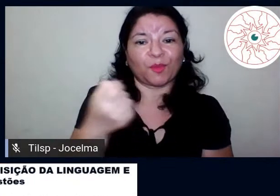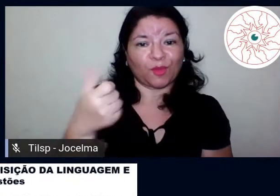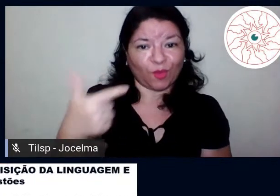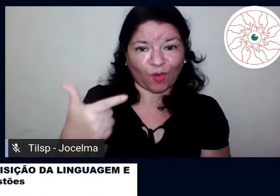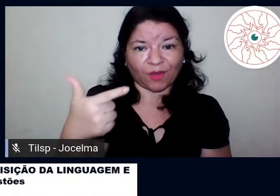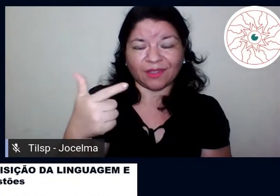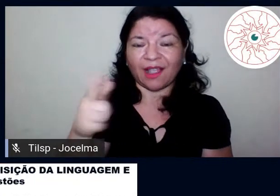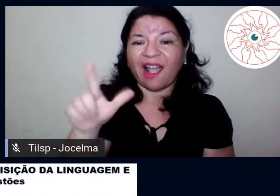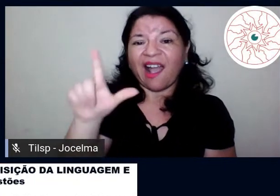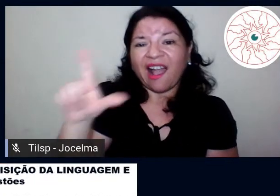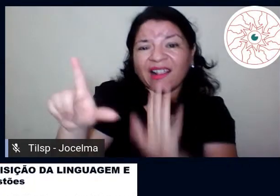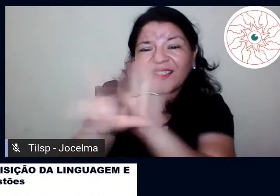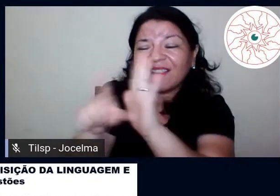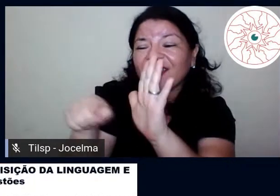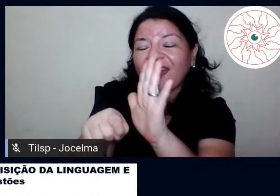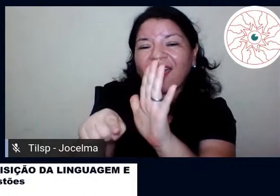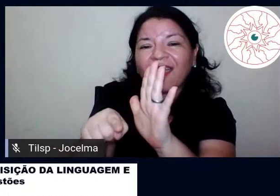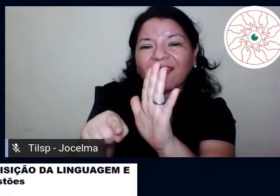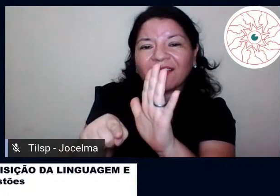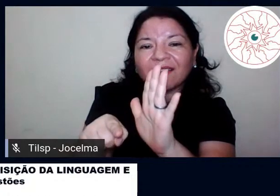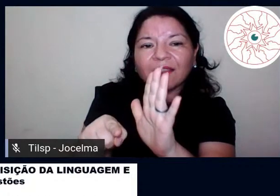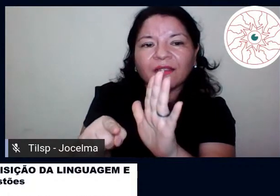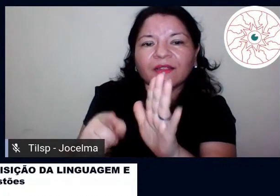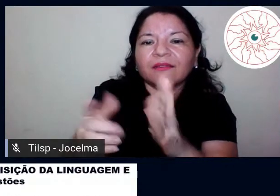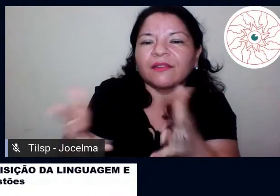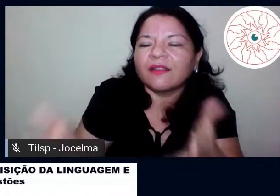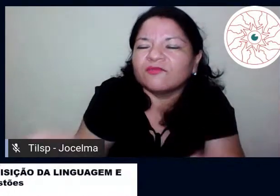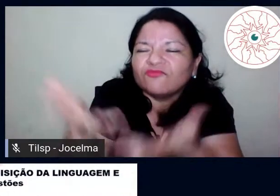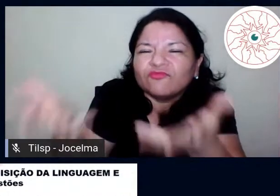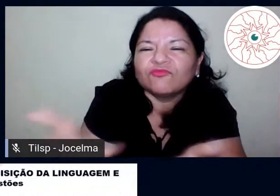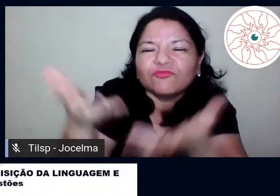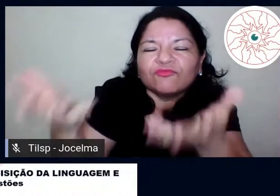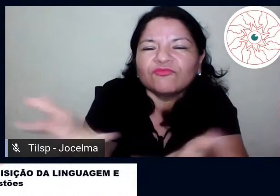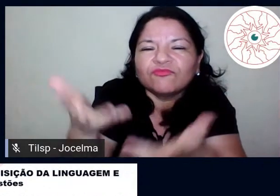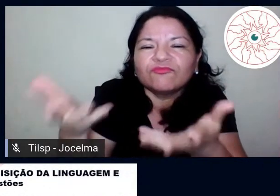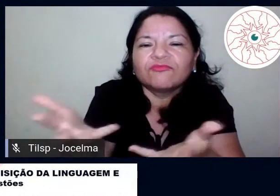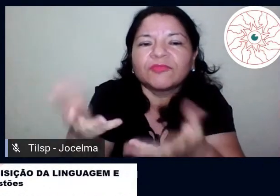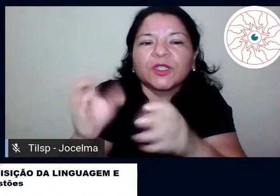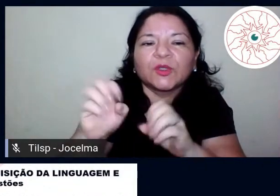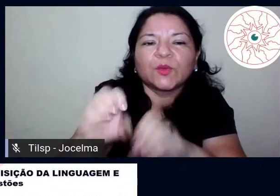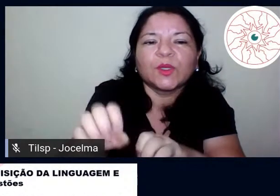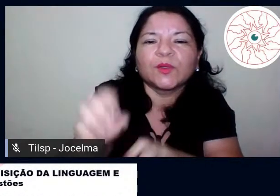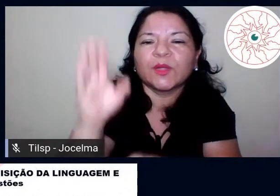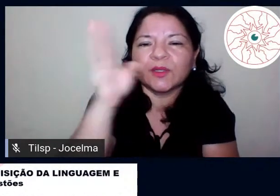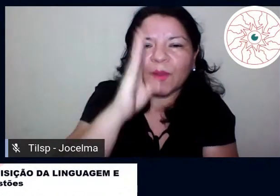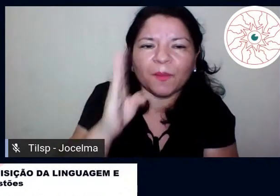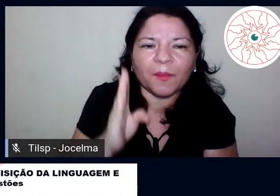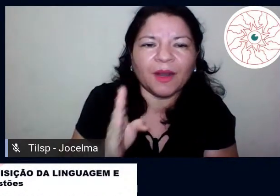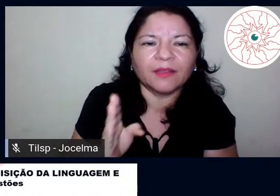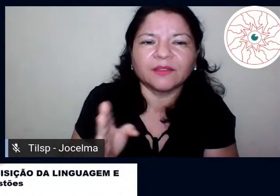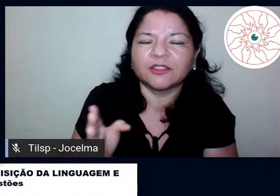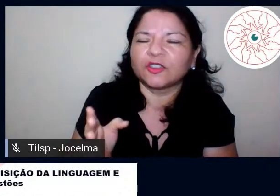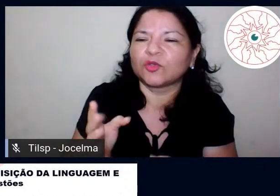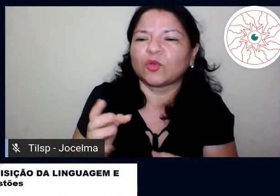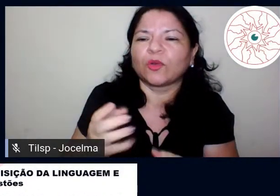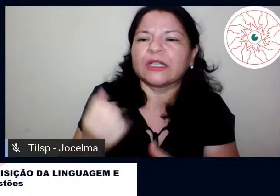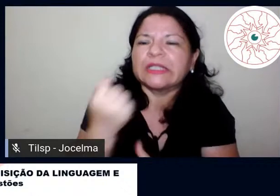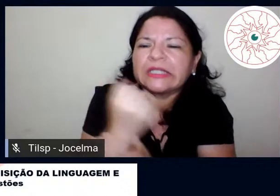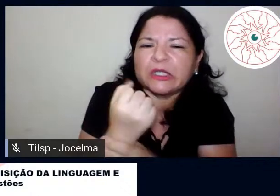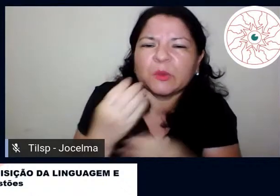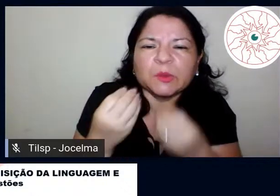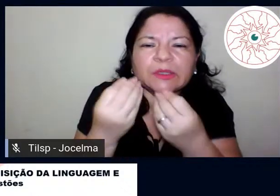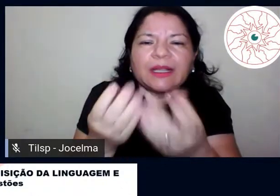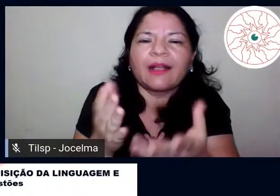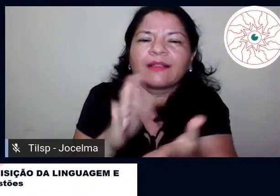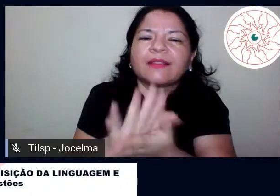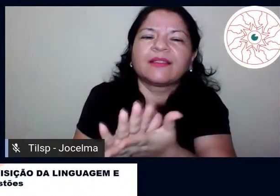estabelecem nem privilegiam nenhuma educa, uma educação, melhor dizendo, não estabelece nem privilegia uma educação